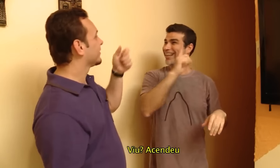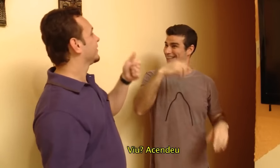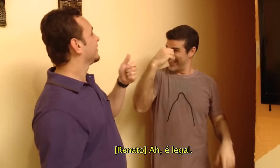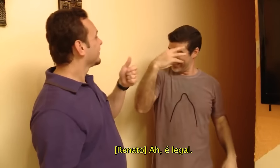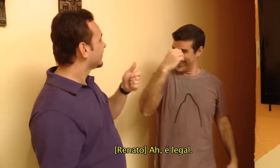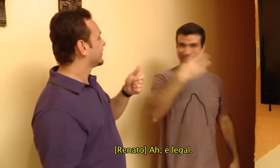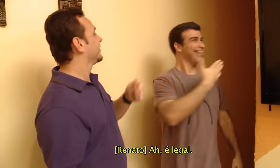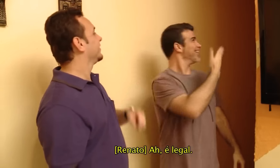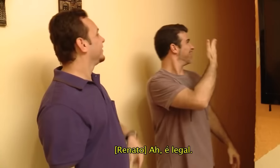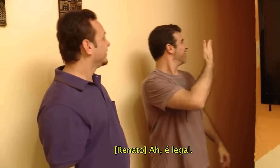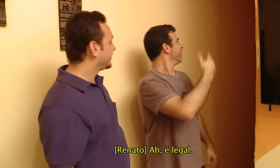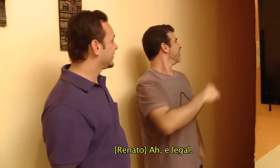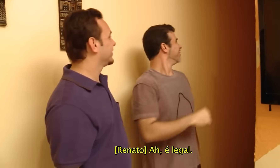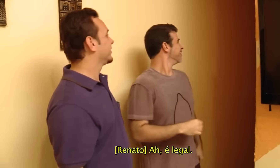Acendeu. Ah, é legal.